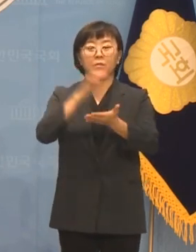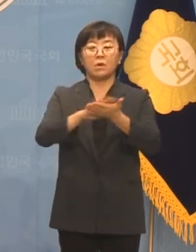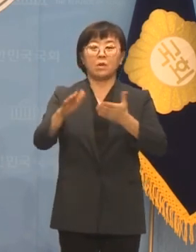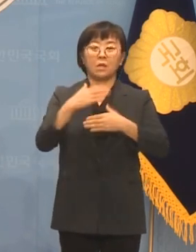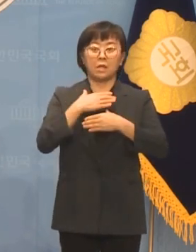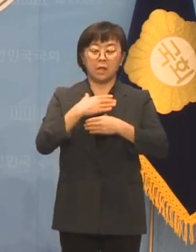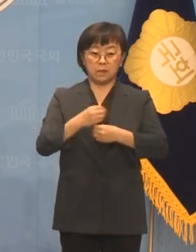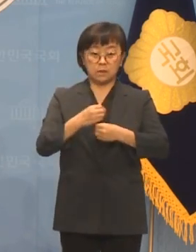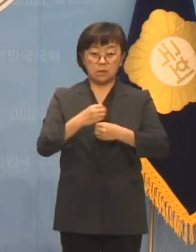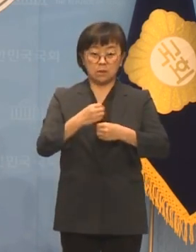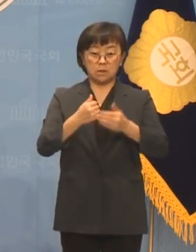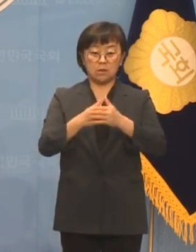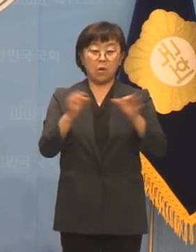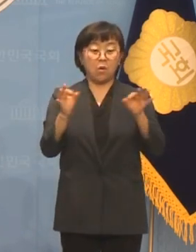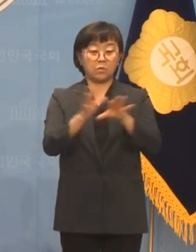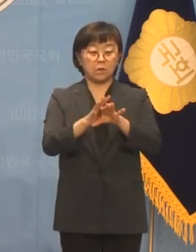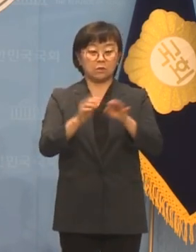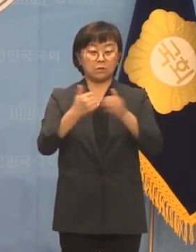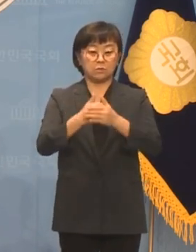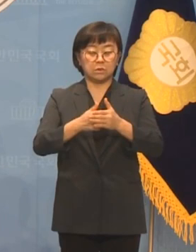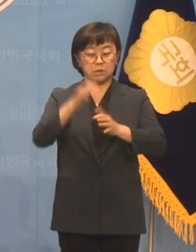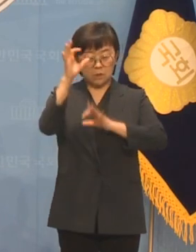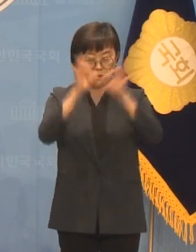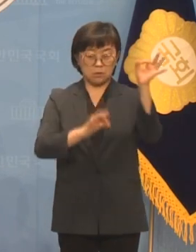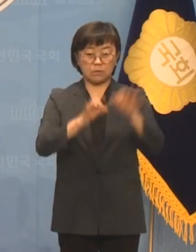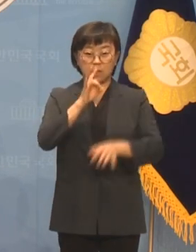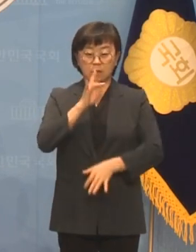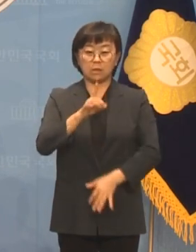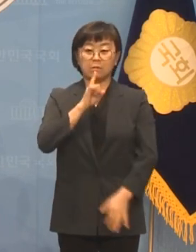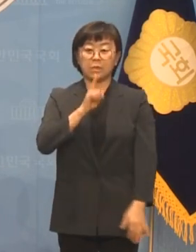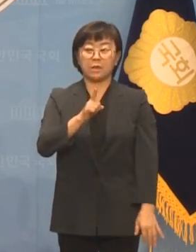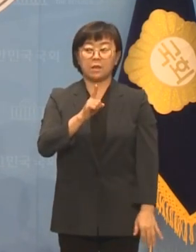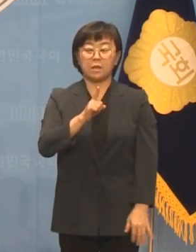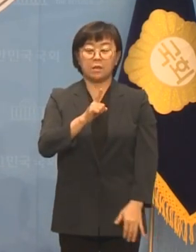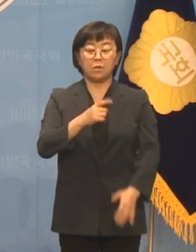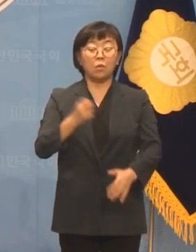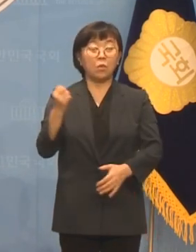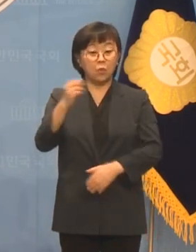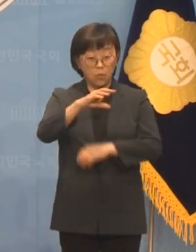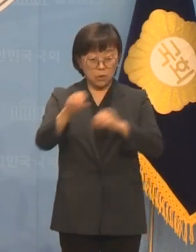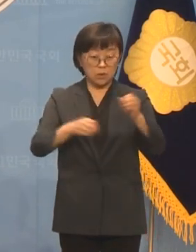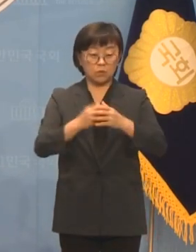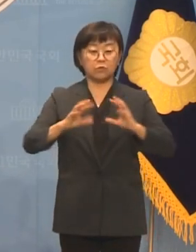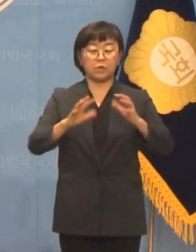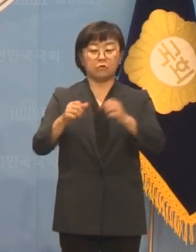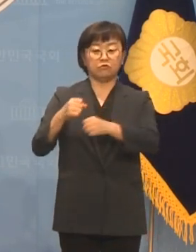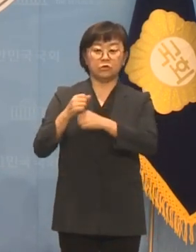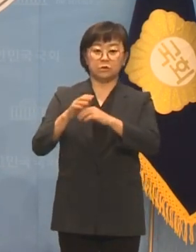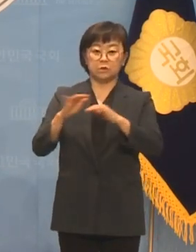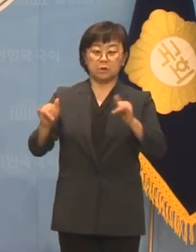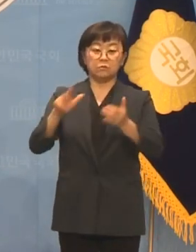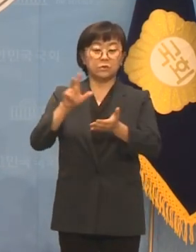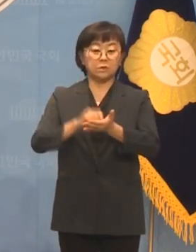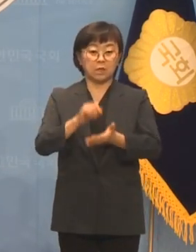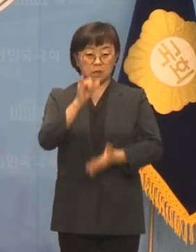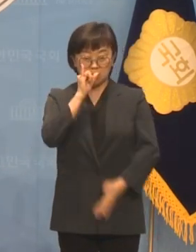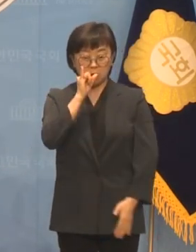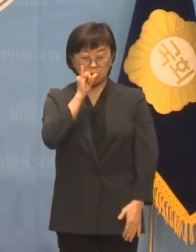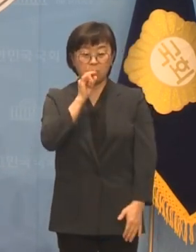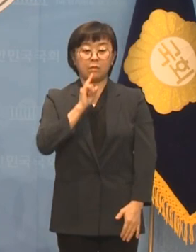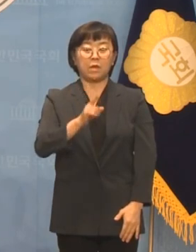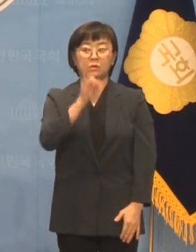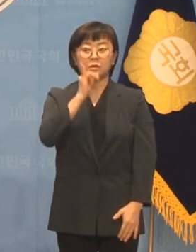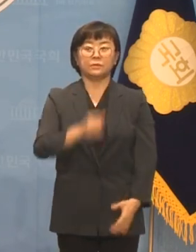안전핀을 뽑는 우를 보면서도 안 된다면서 되려 우리 군이 문제가 있다고